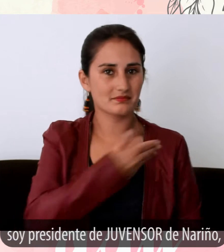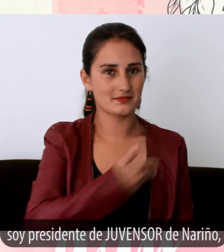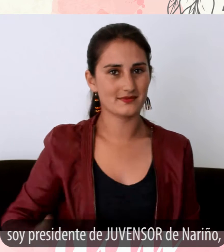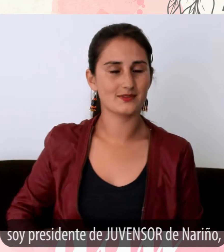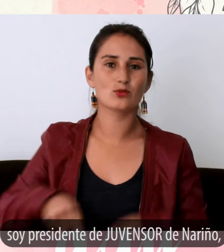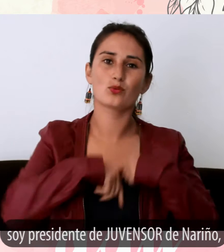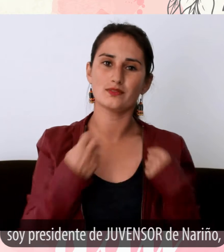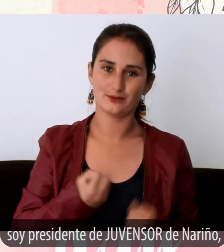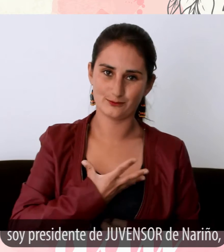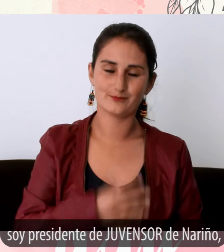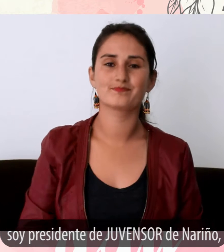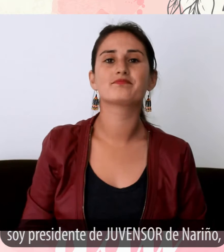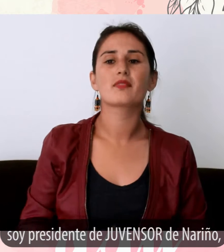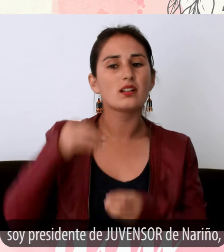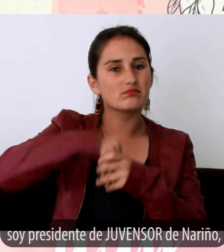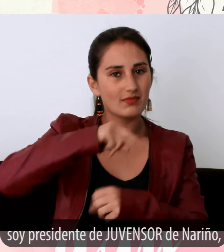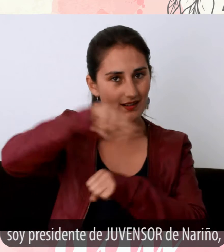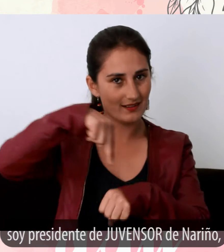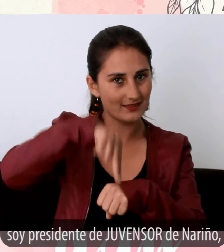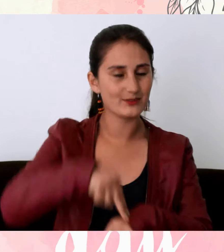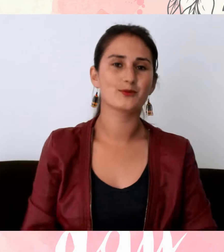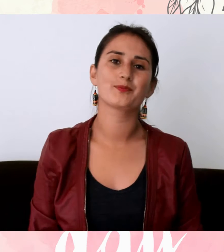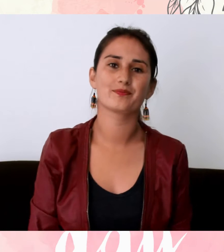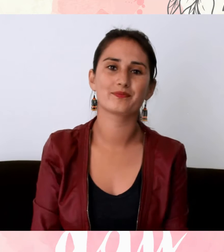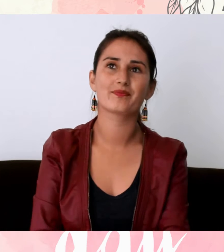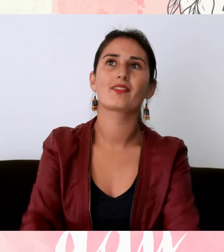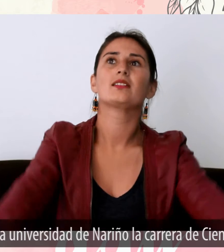Soy presidente de Juvensor Nariño.